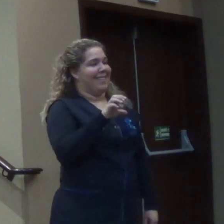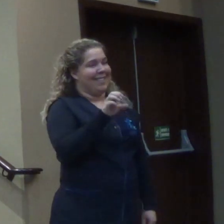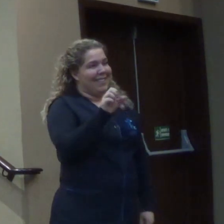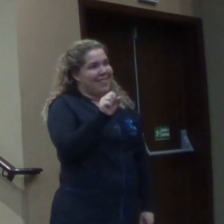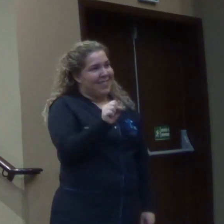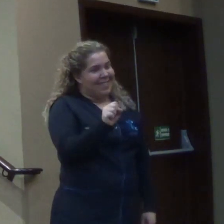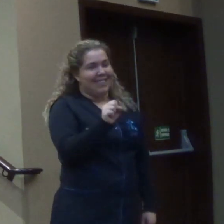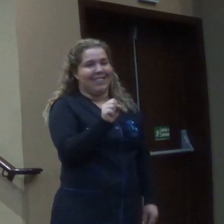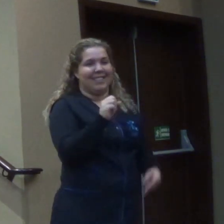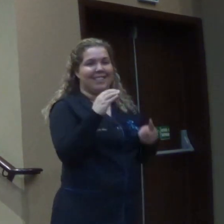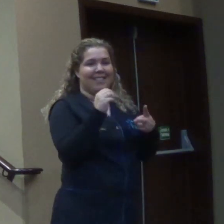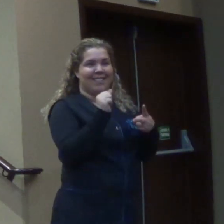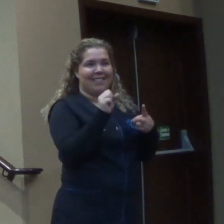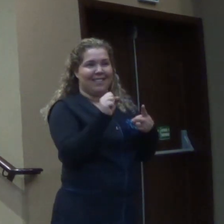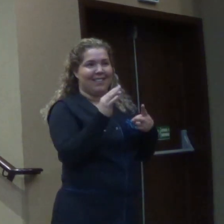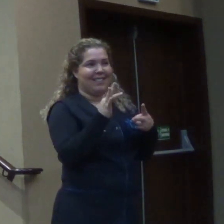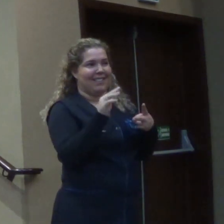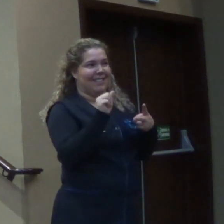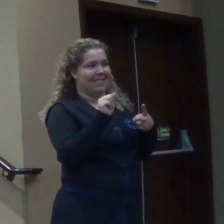azeite de oliva,